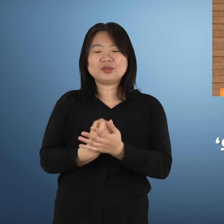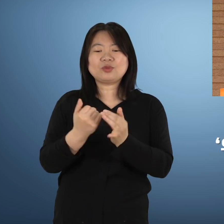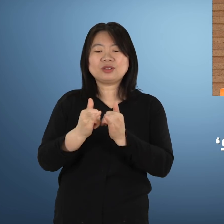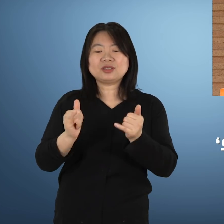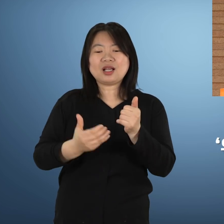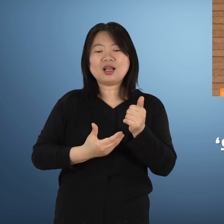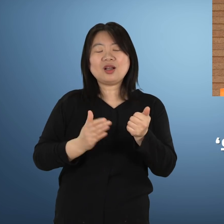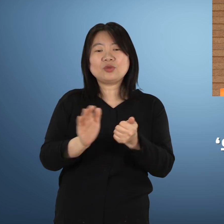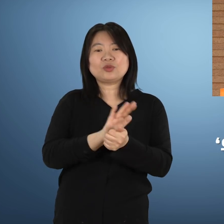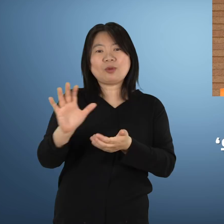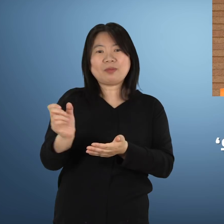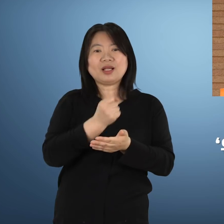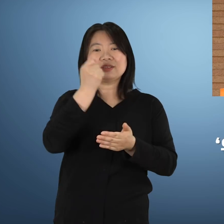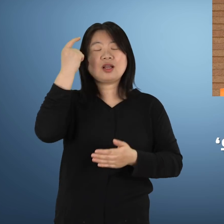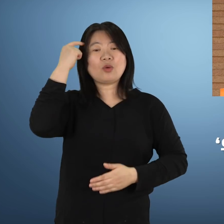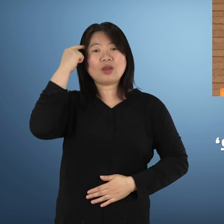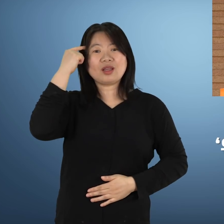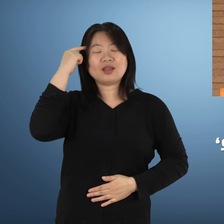받는다고 했을까요?